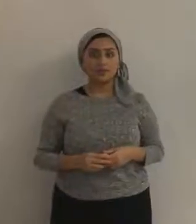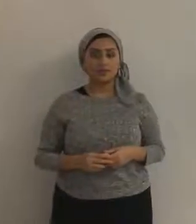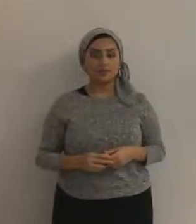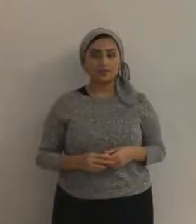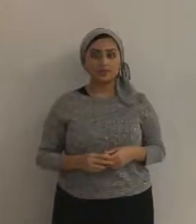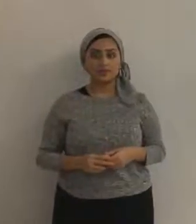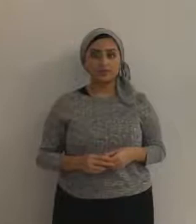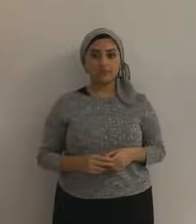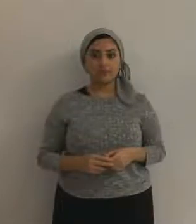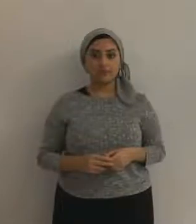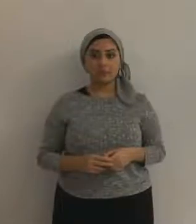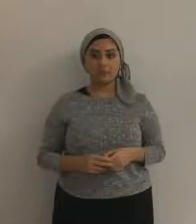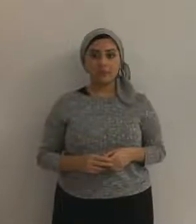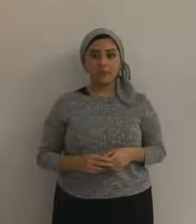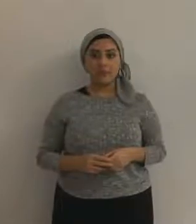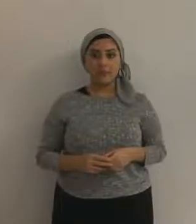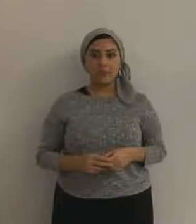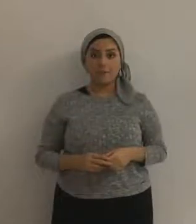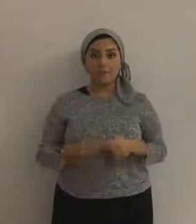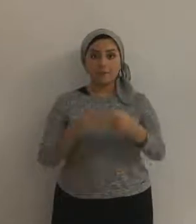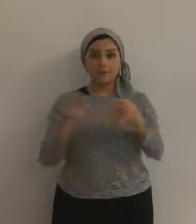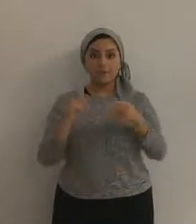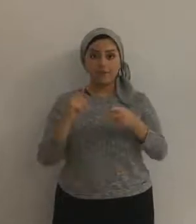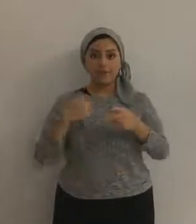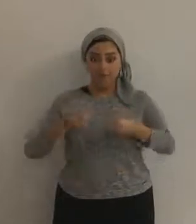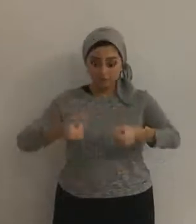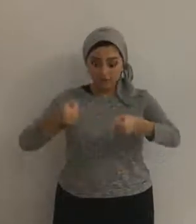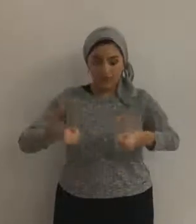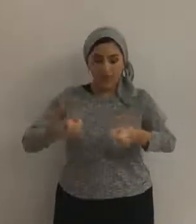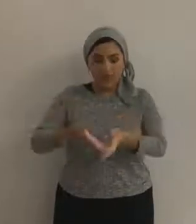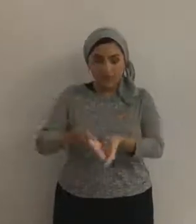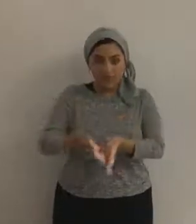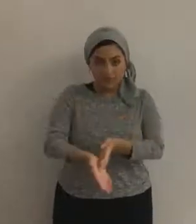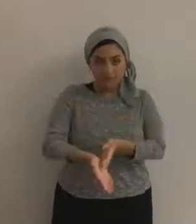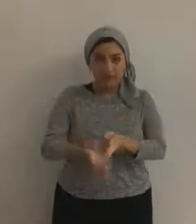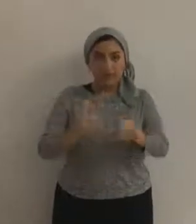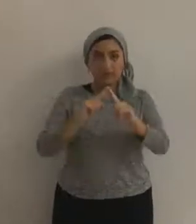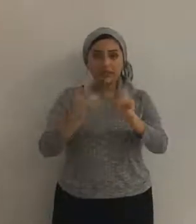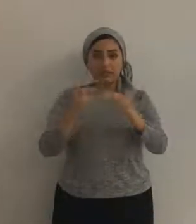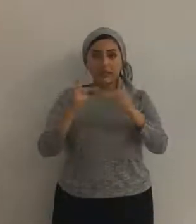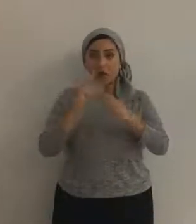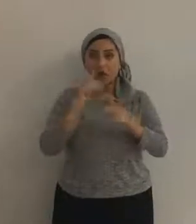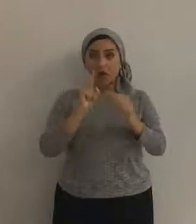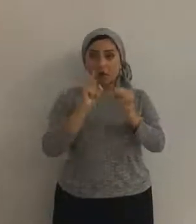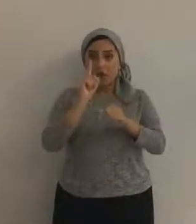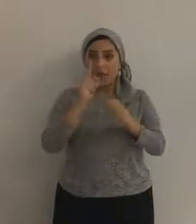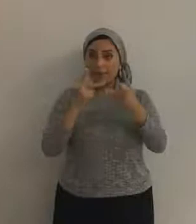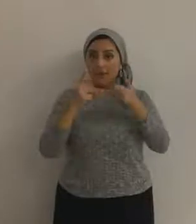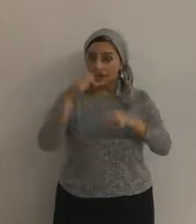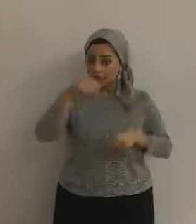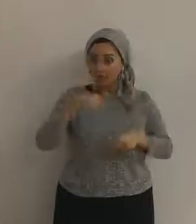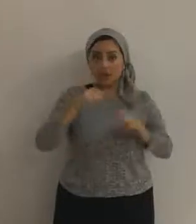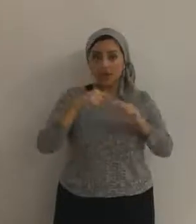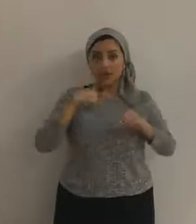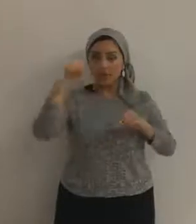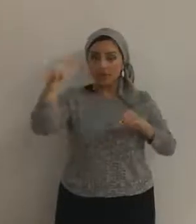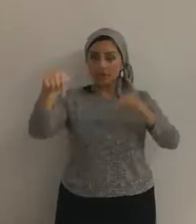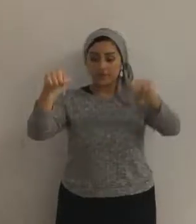que las perforadoras están haciendo su trabajo en diferentes puntos, no en un solo lugar, sino en diferentes puntos.